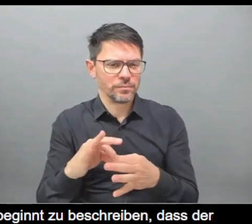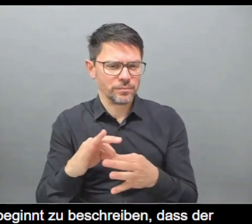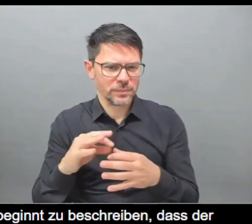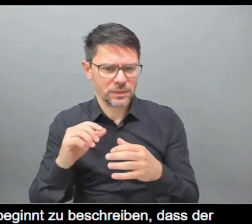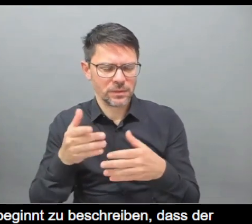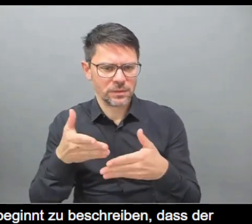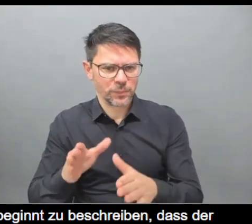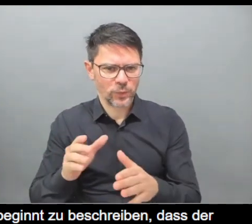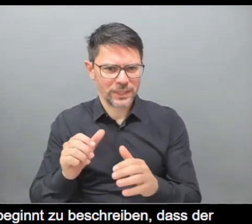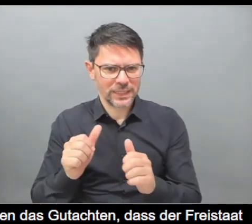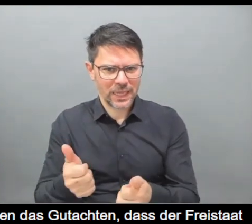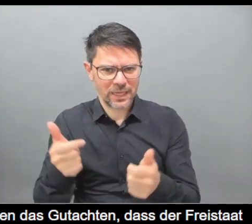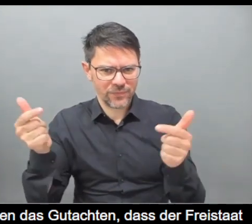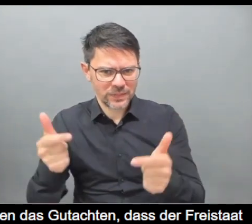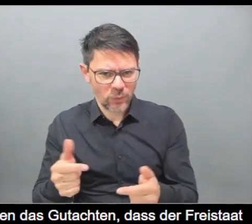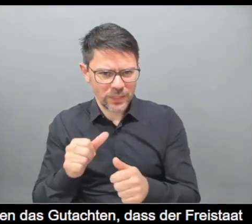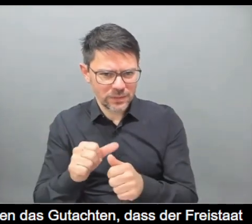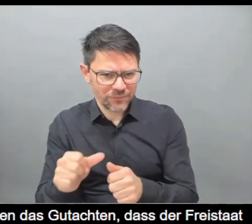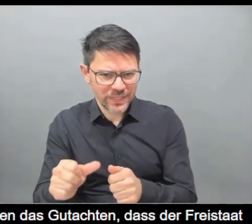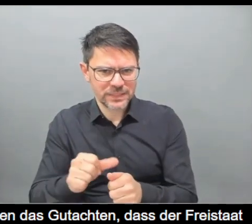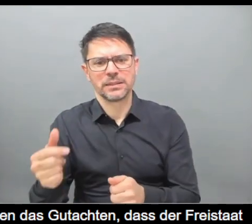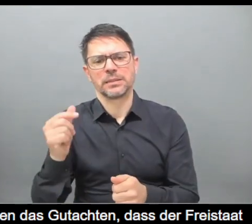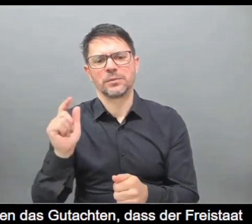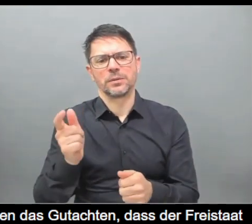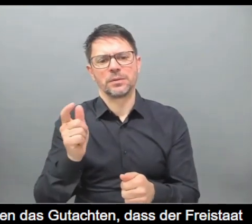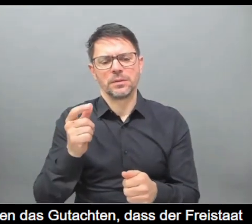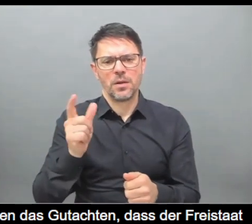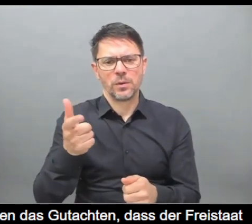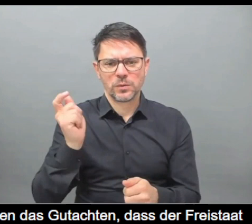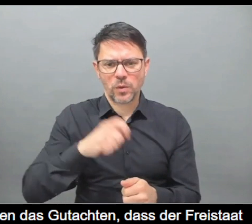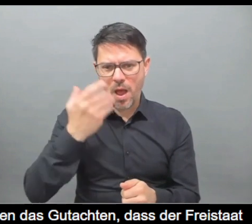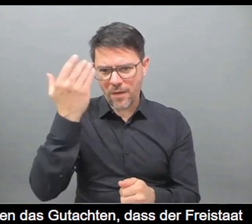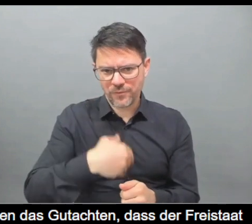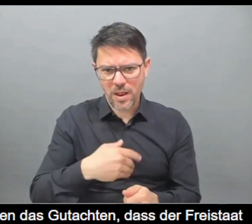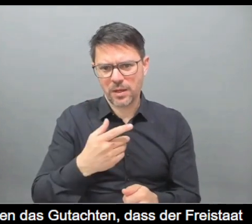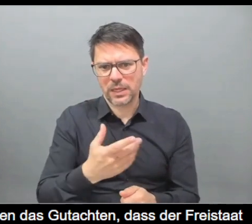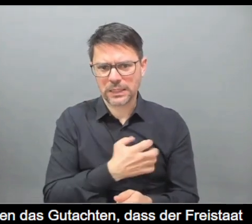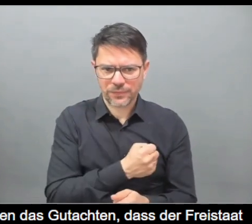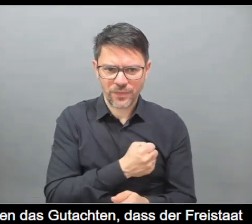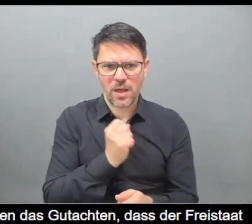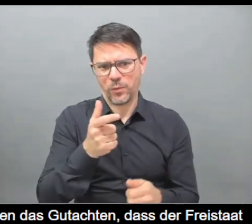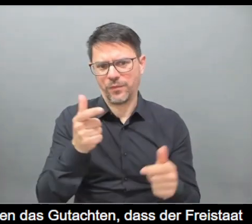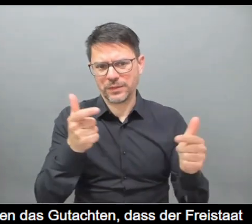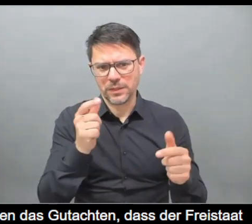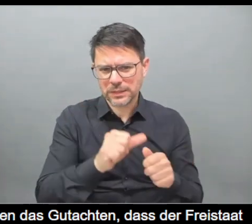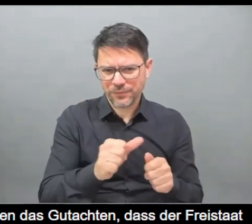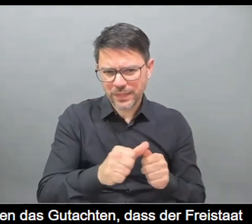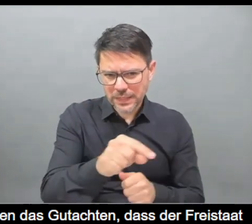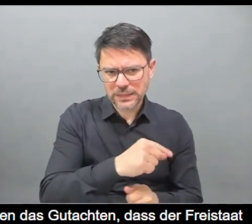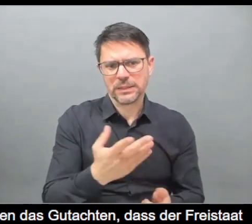und dass man an allen Orten beginnt oder an allen Stellen beginnt, jetzt auch an diesem Konstrukt Veränderungen vorzunehmen.